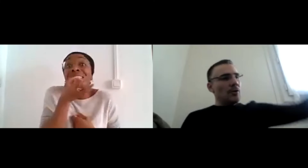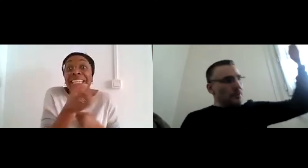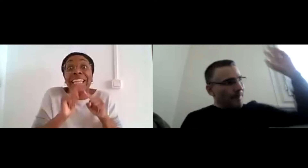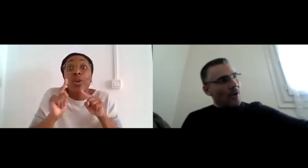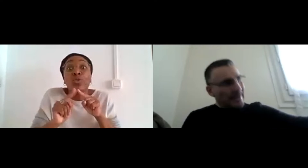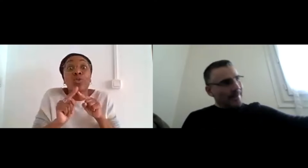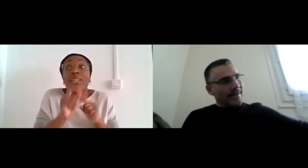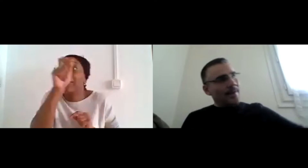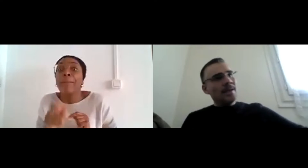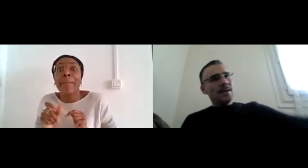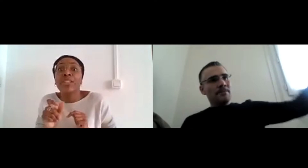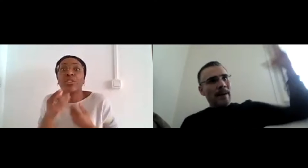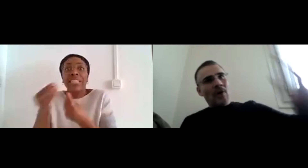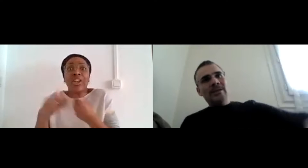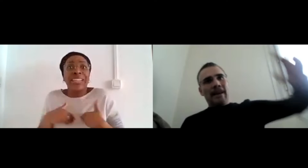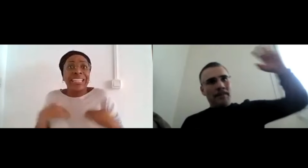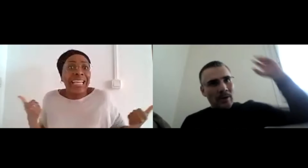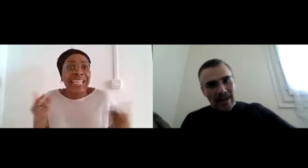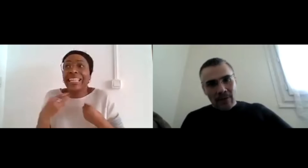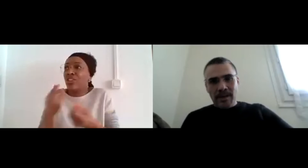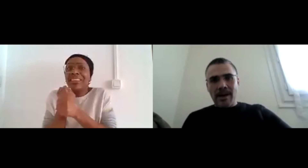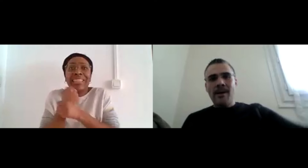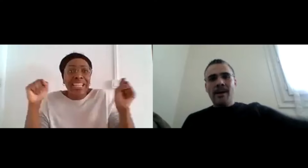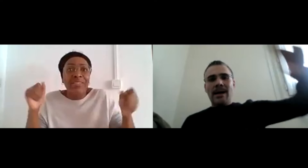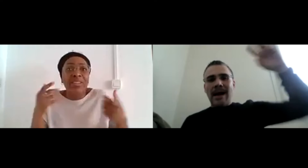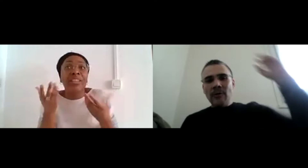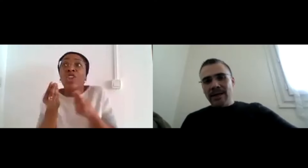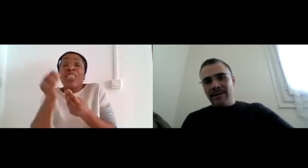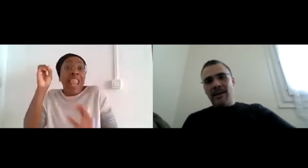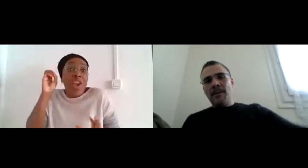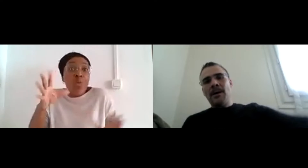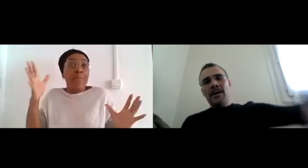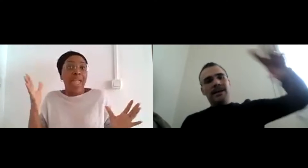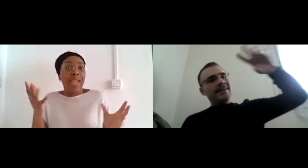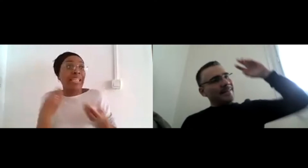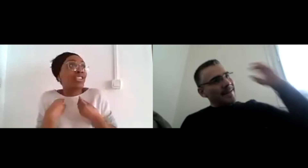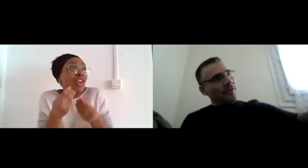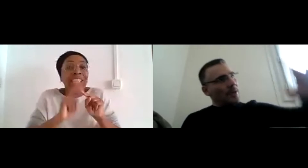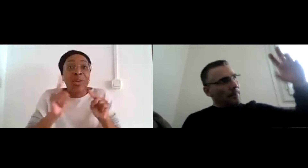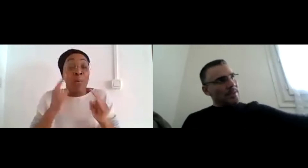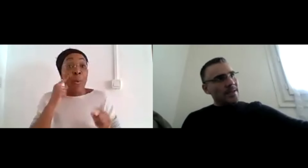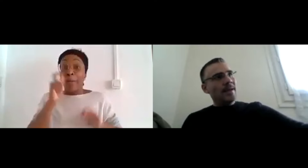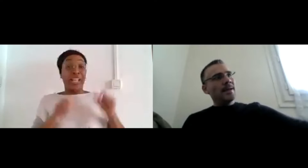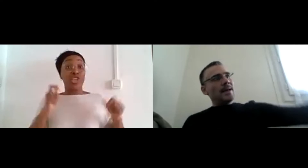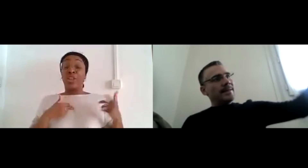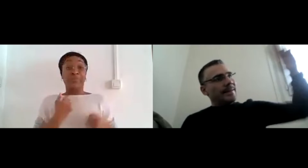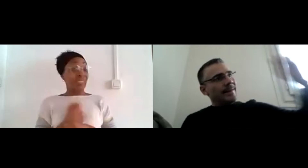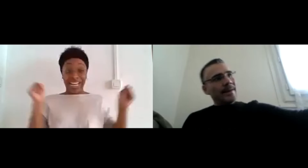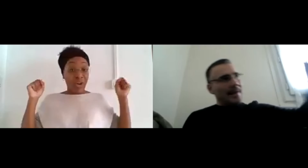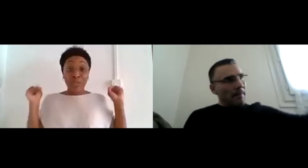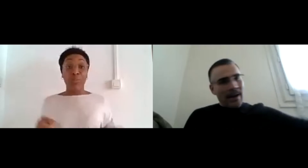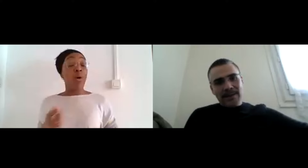délivre, une parole qui guérit, une parole qui apporte la lumière là où il y a les ténèbres, qui délivre les possédés,